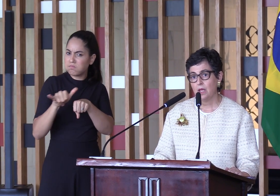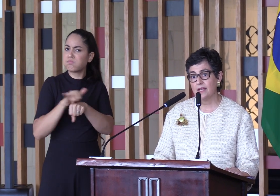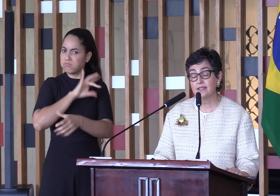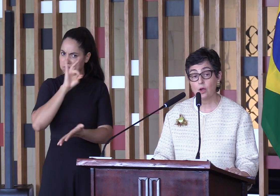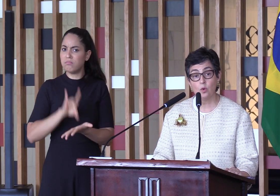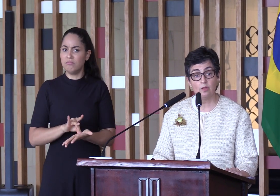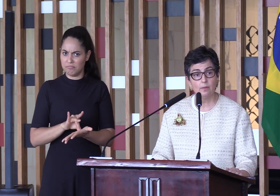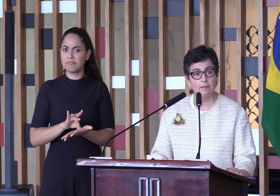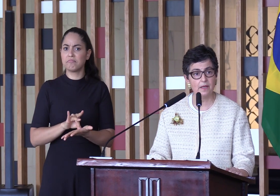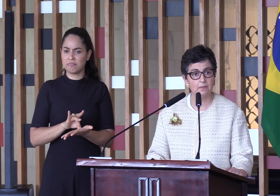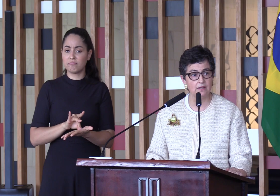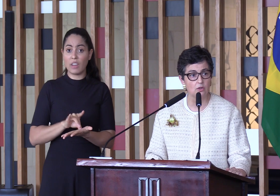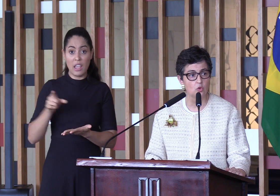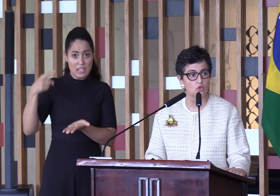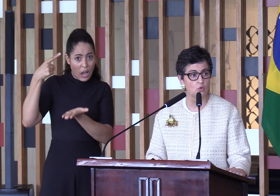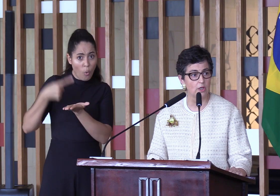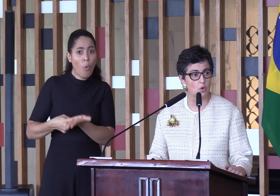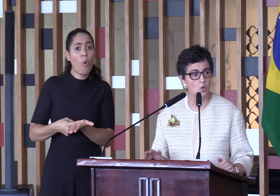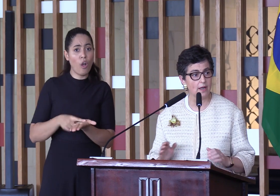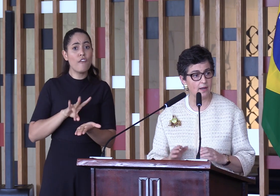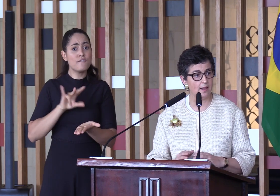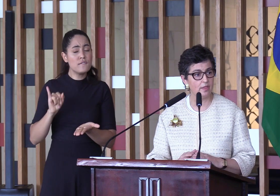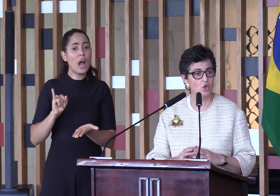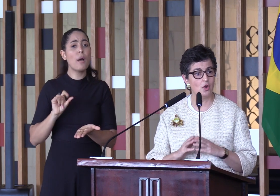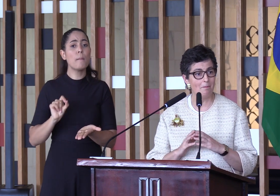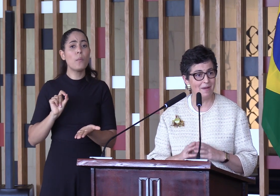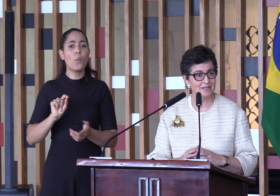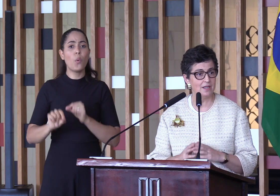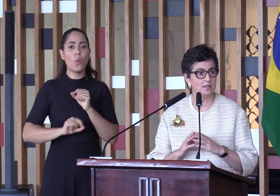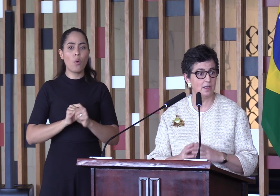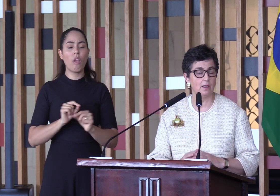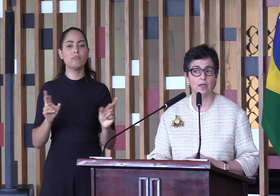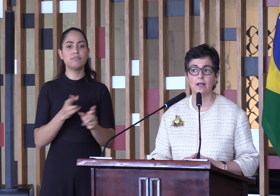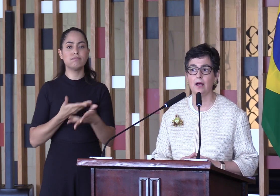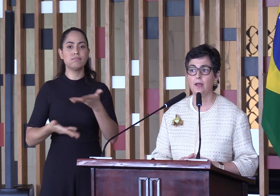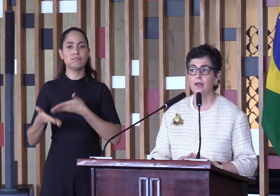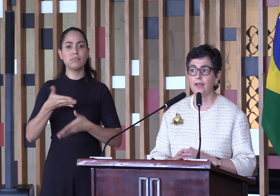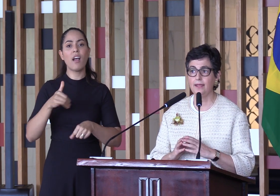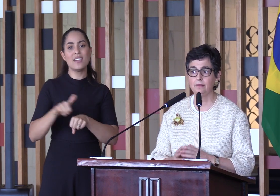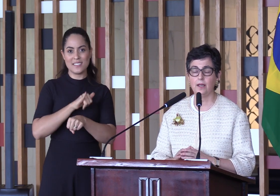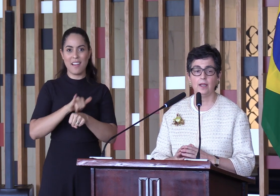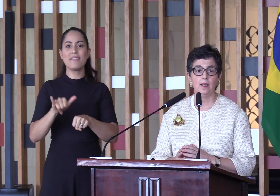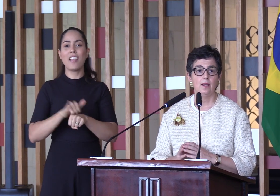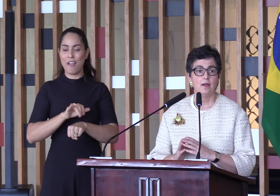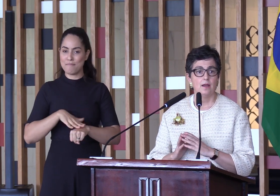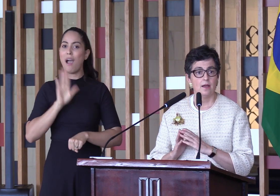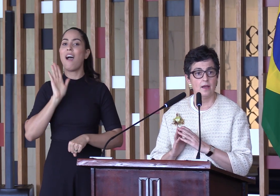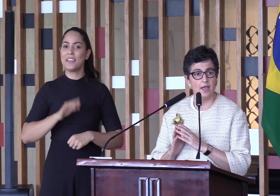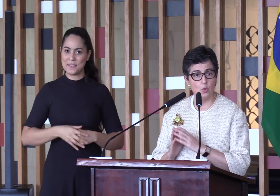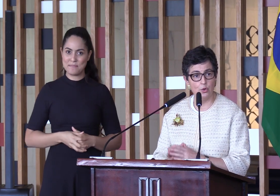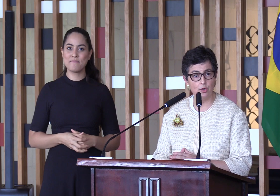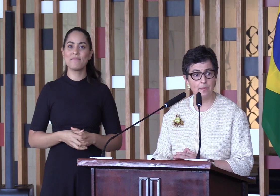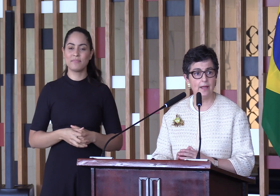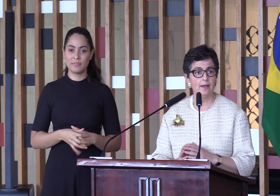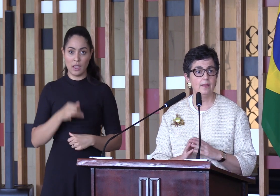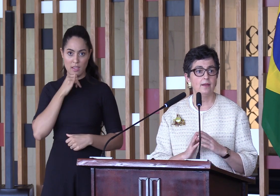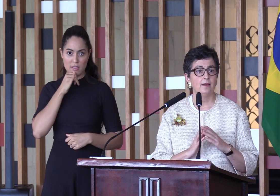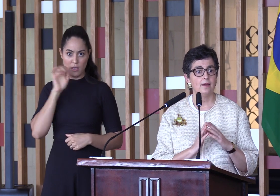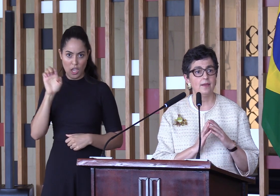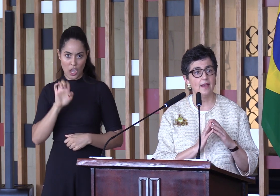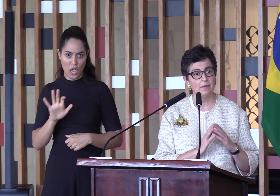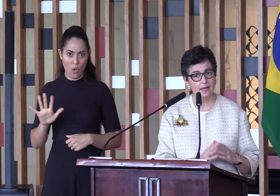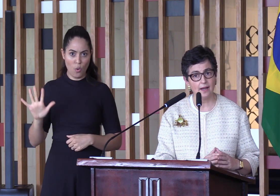Este acordo vai permitir construir uma relação mais estratégica entre Europa